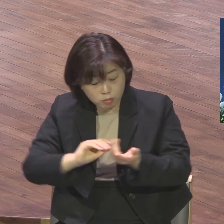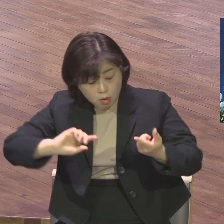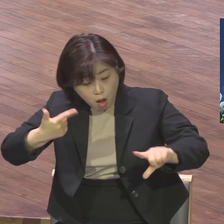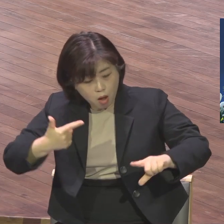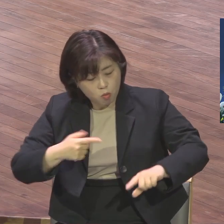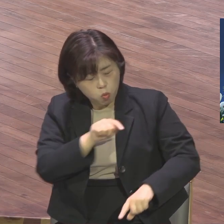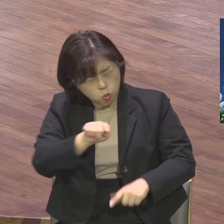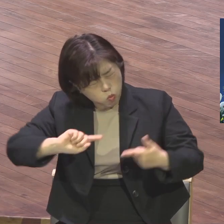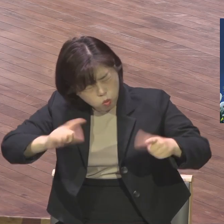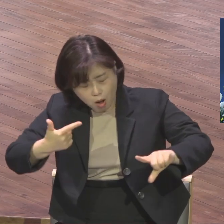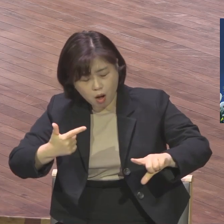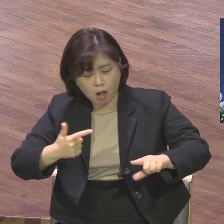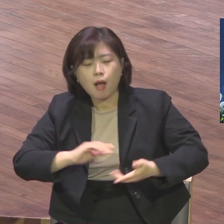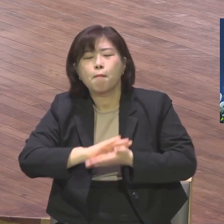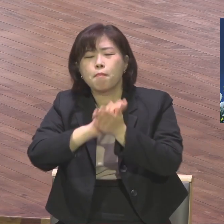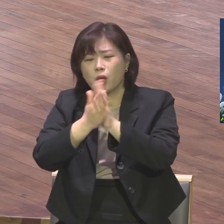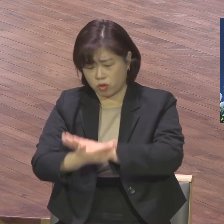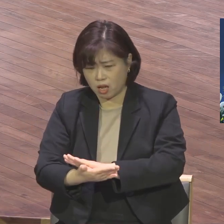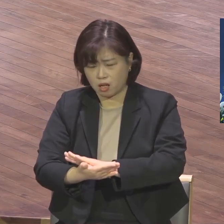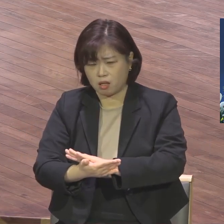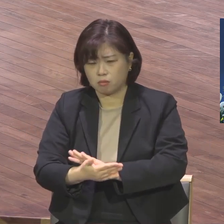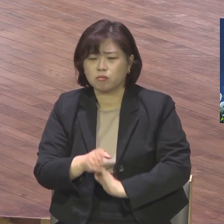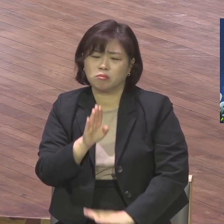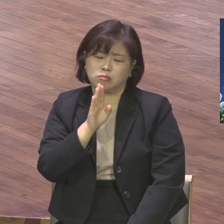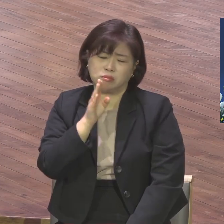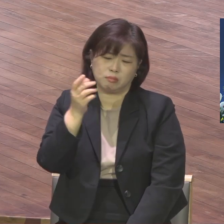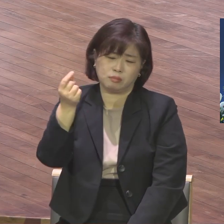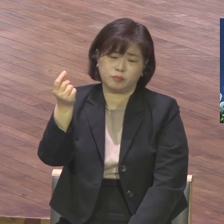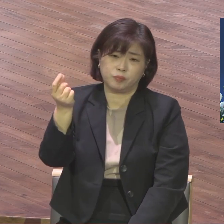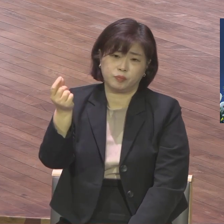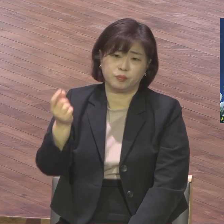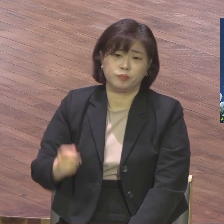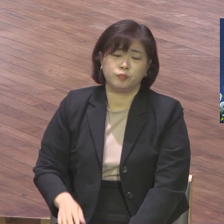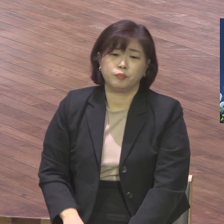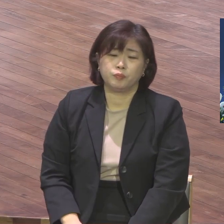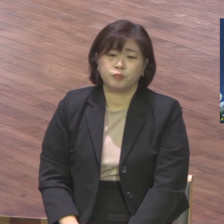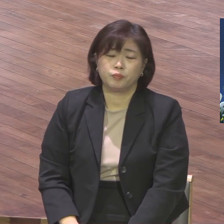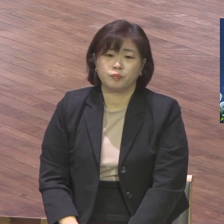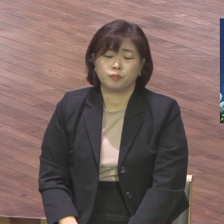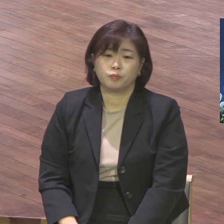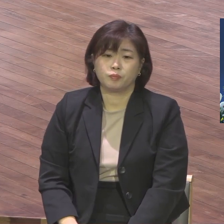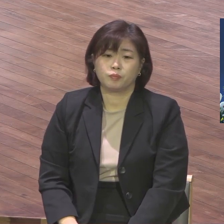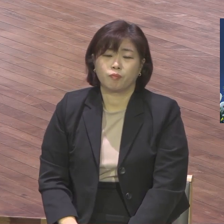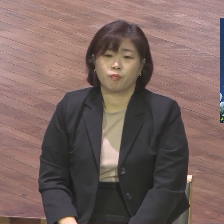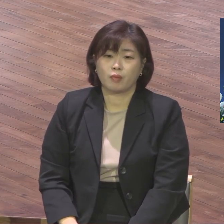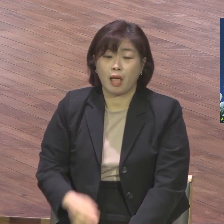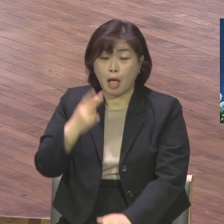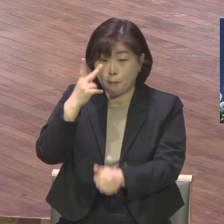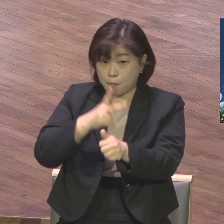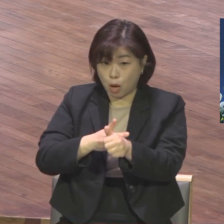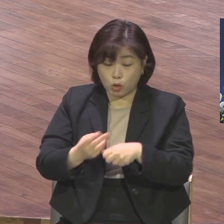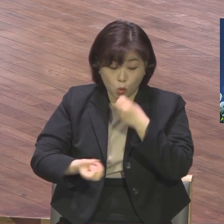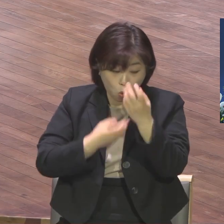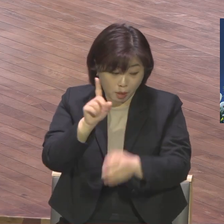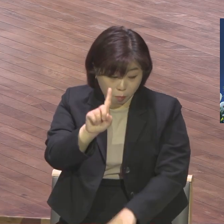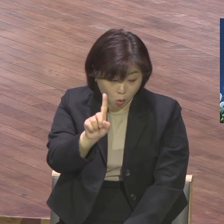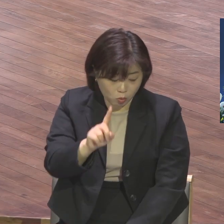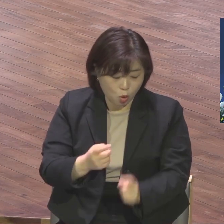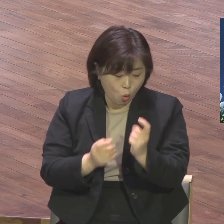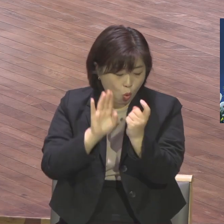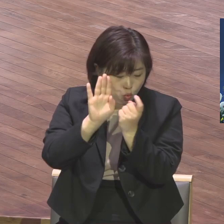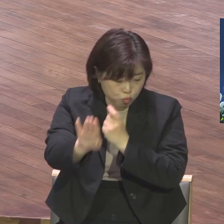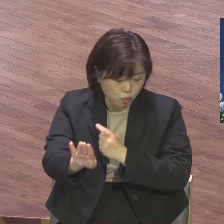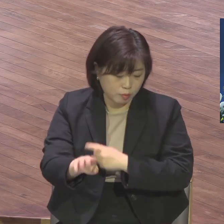완전히 변화시켜. 사도 바울은 고린도후서 5장 17절에 이렇게 밝히고 있습니다. 그런 즉